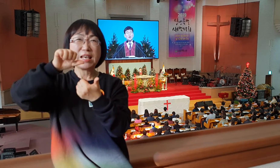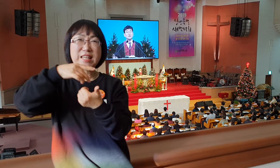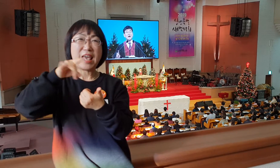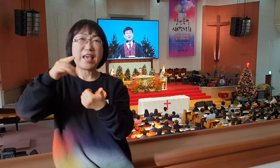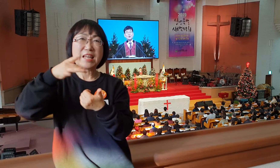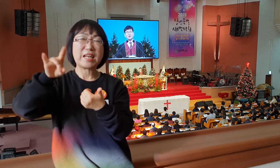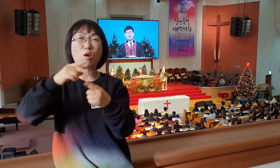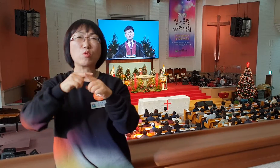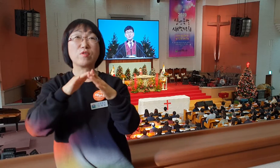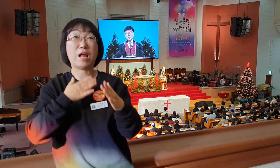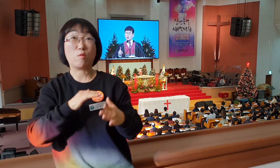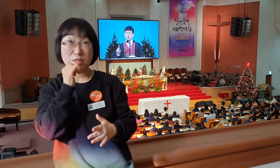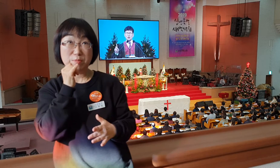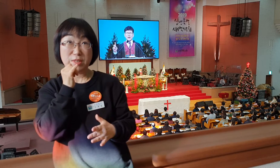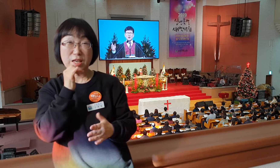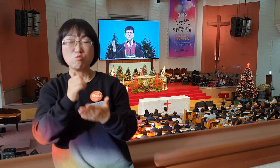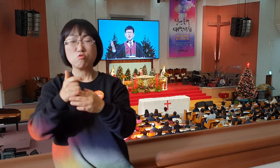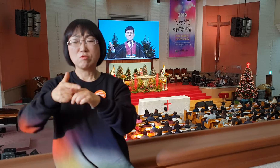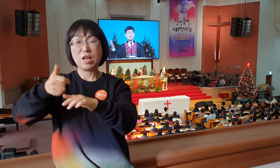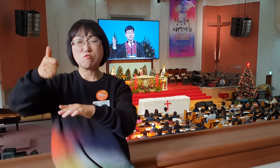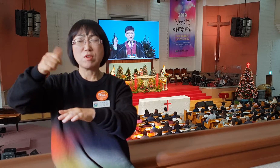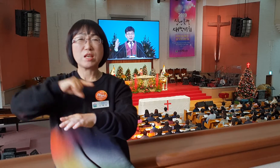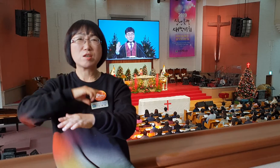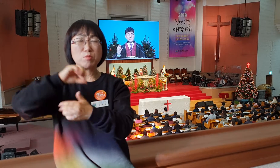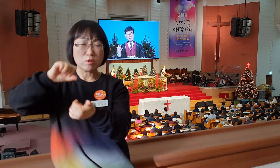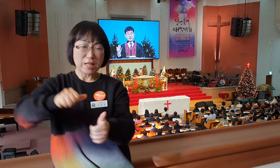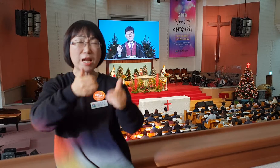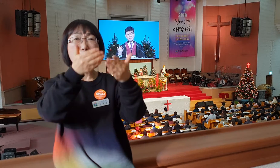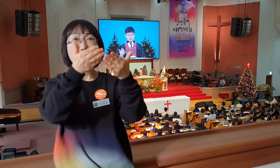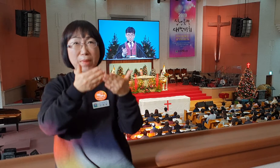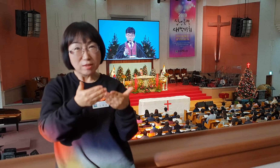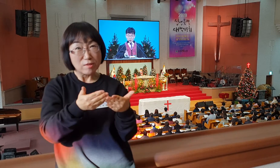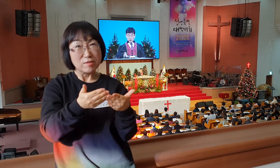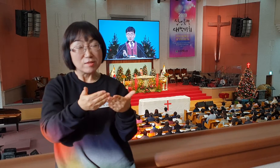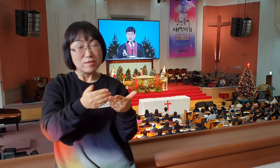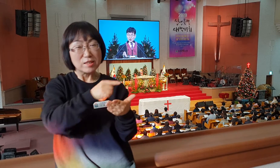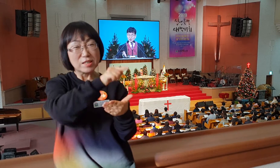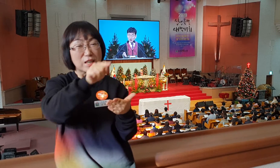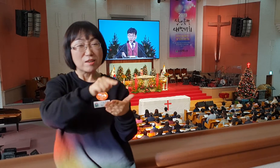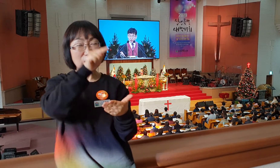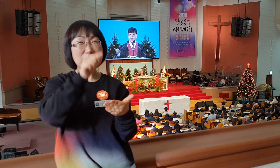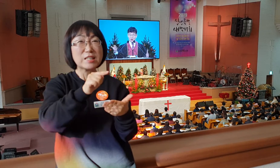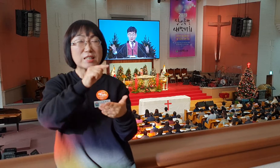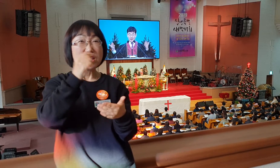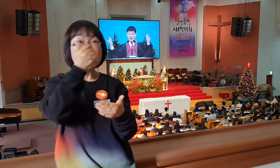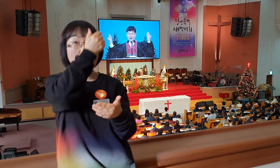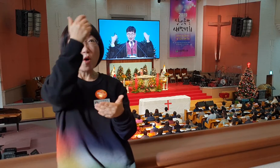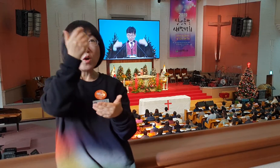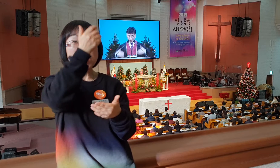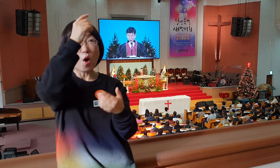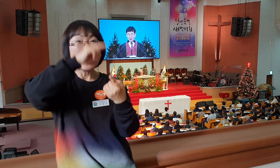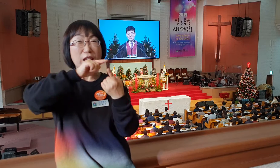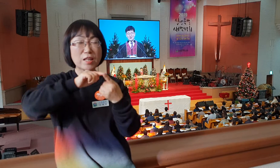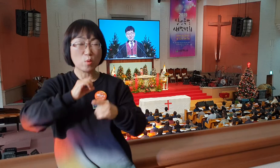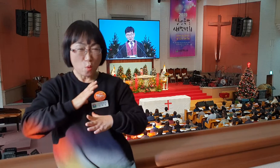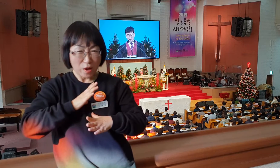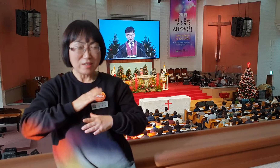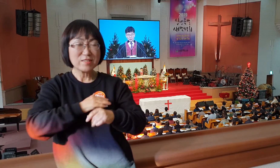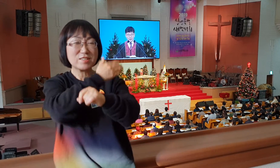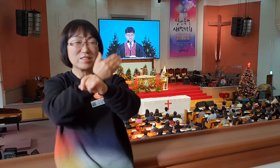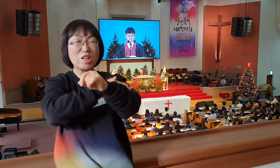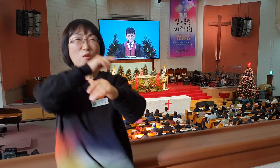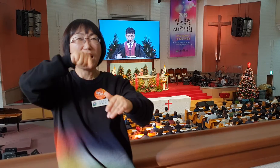교회는 알고 있어요. 주 예수의 이름으로 세례를 받는다는 건 여기 이 성령의 놀라우신